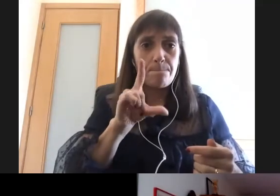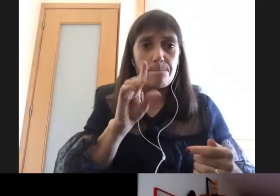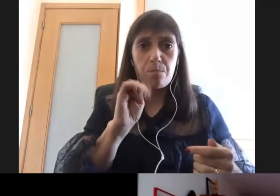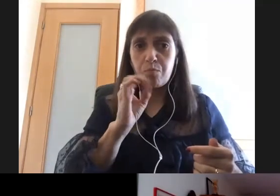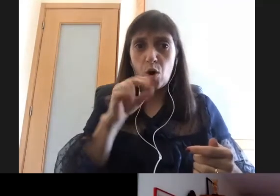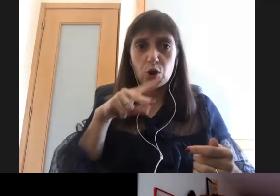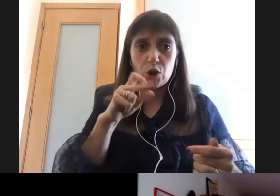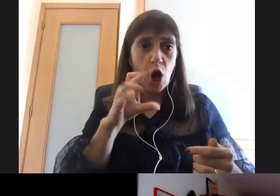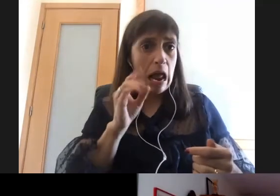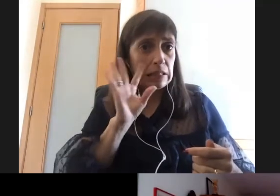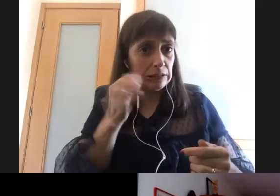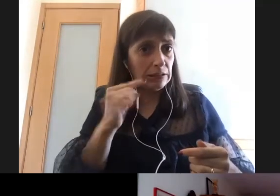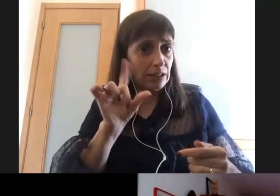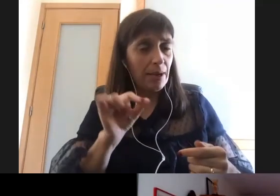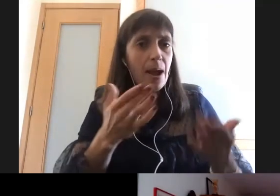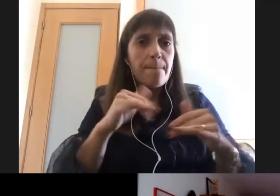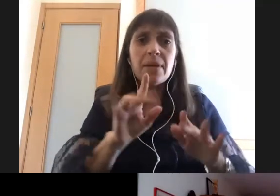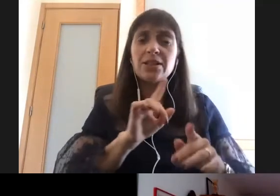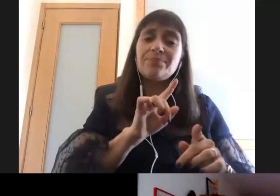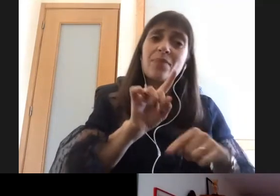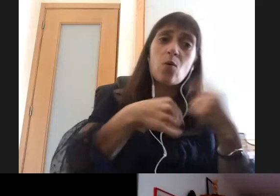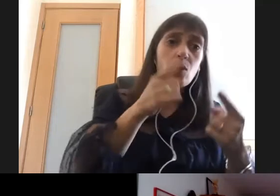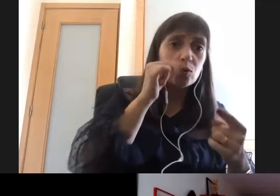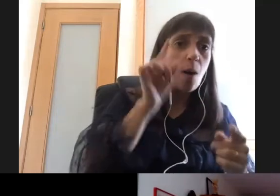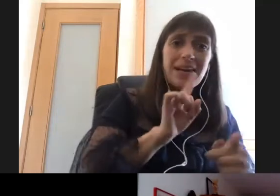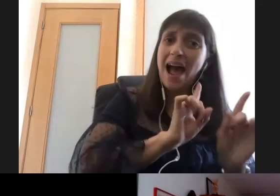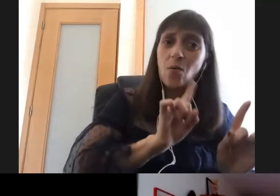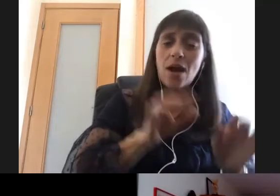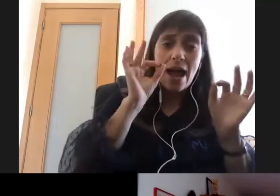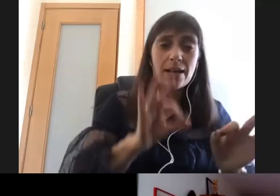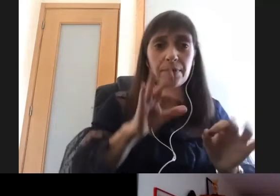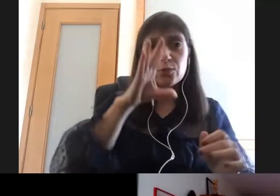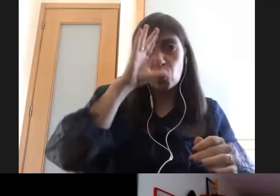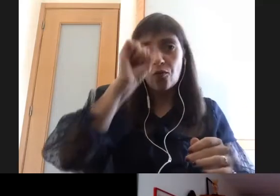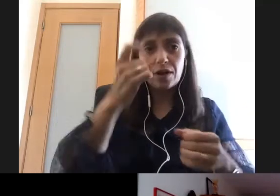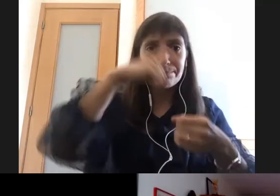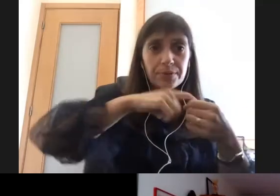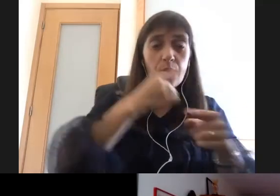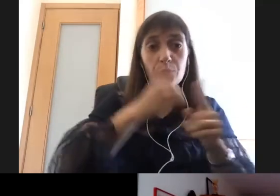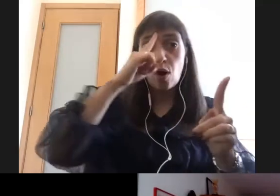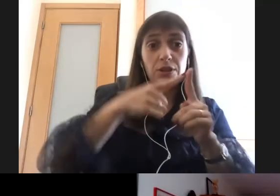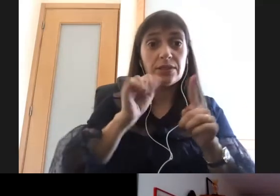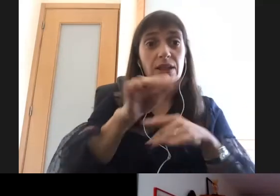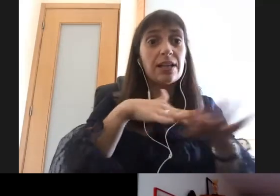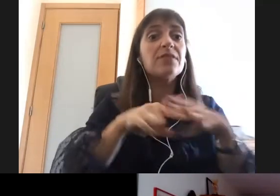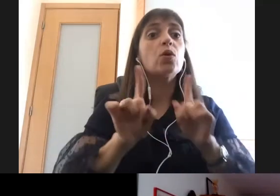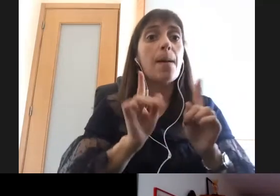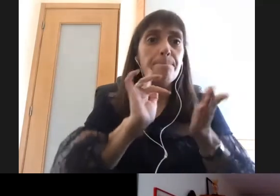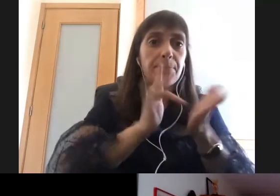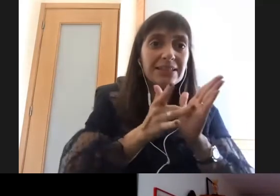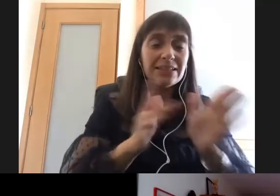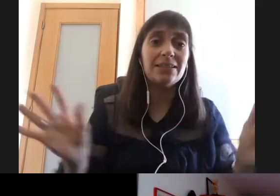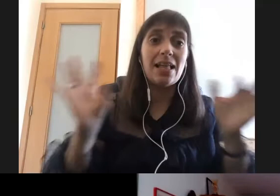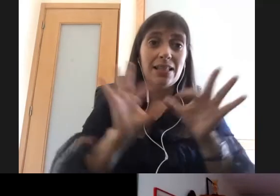isso, não. Ele era um liberal liberal mesmo e que estava ali no governo porque a intenção dele era fazer com que o Brasil se aliasse não ao